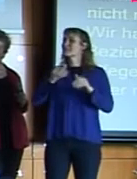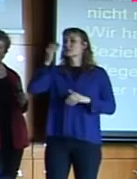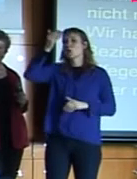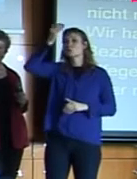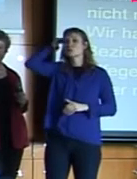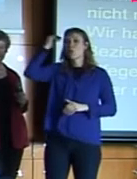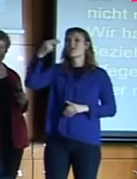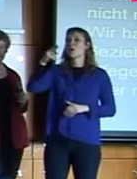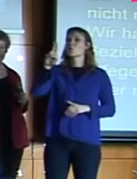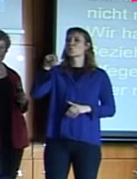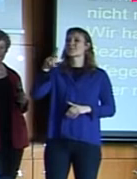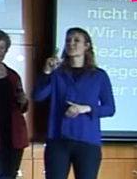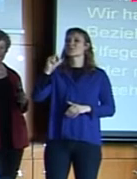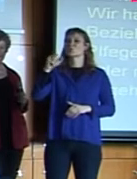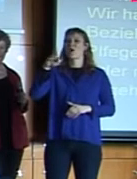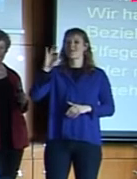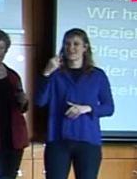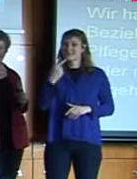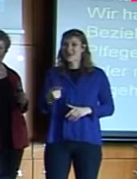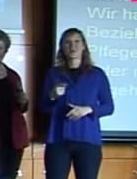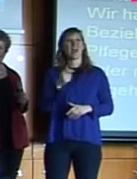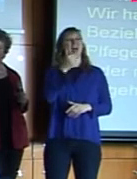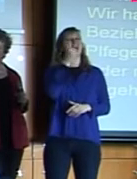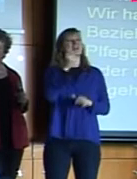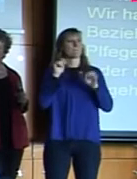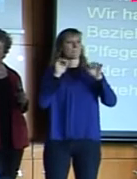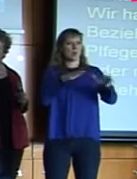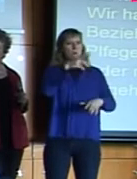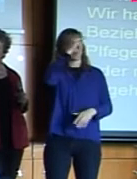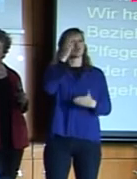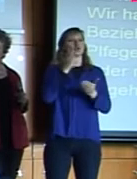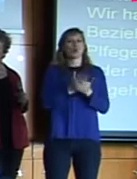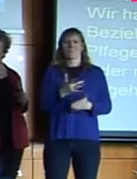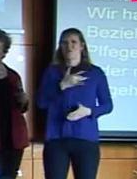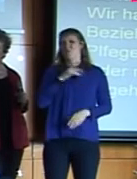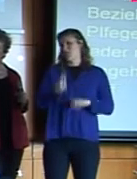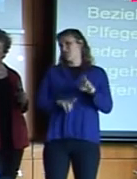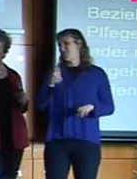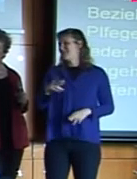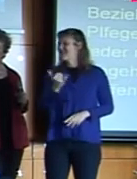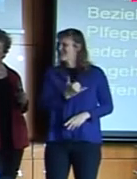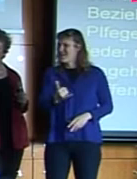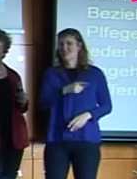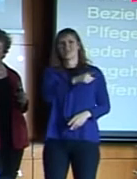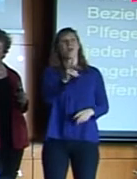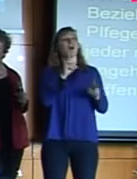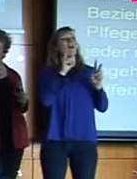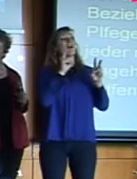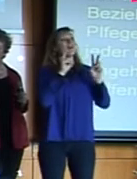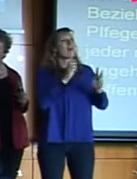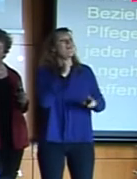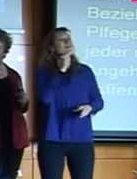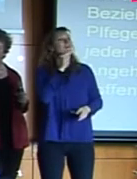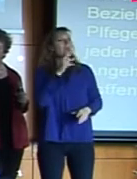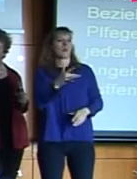trifft ungefähr 1 Million Menschen in diesem Land. Und jeder und jede von ihnen kann jeden